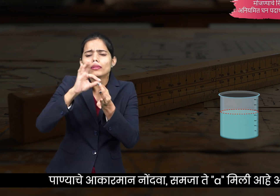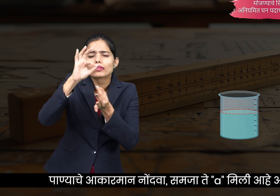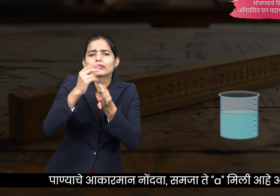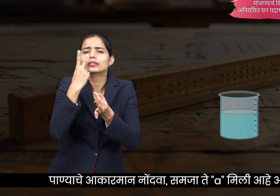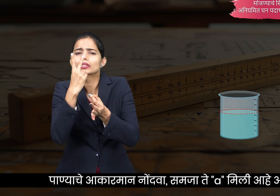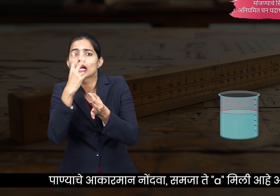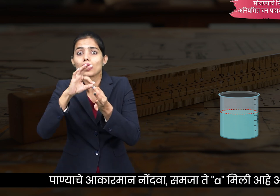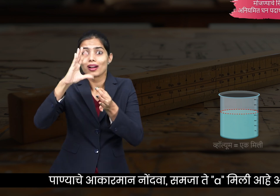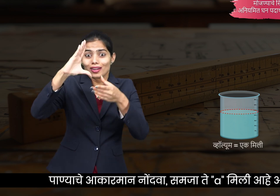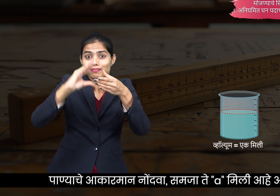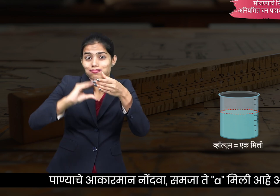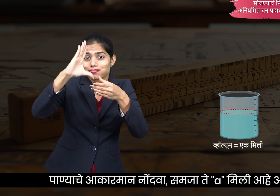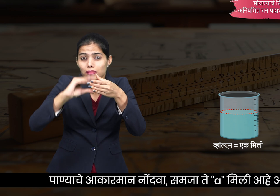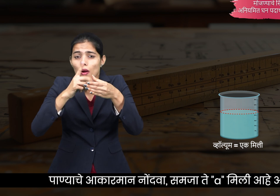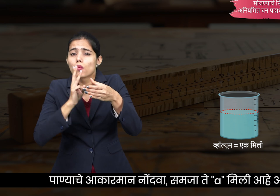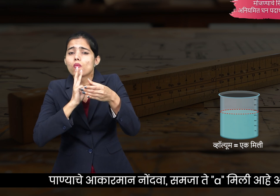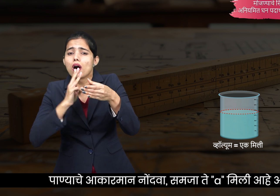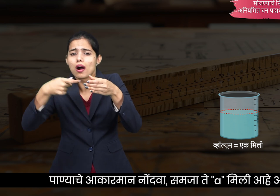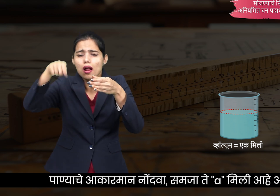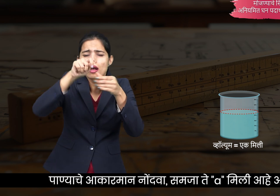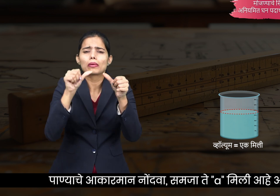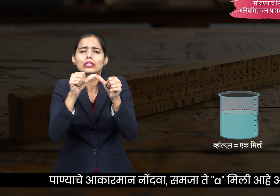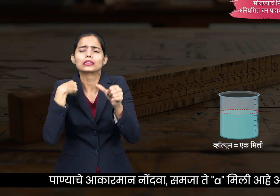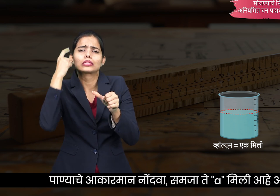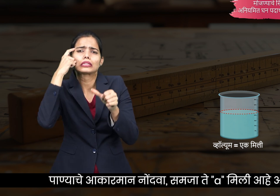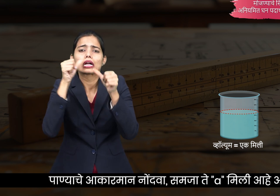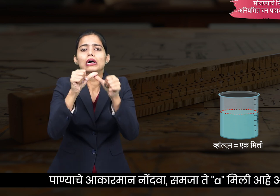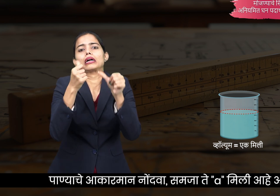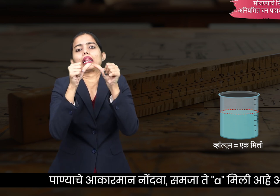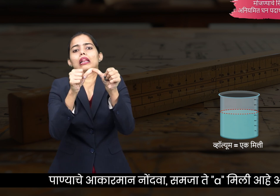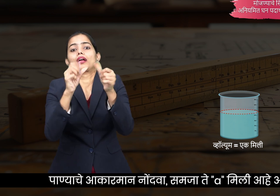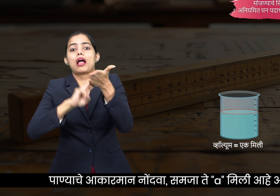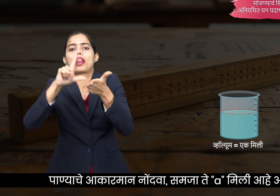पाण्याचे आकारमान नोंदवा. समजा ते A मिली आहे असे गृहीत धरूया.